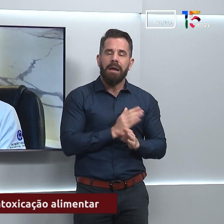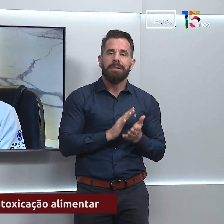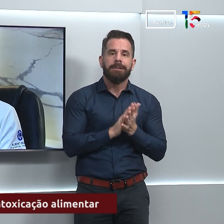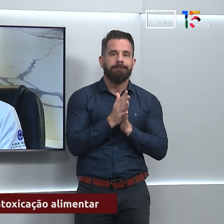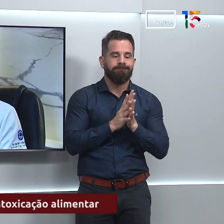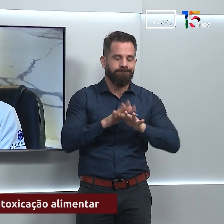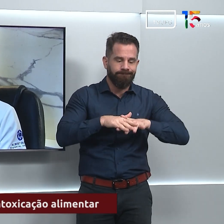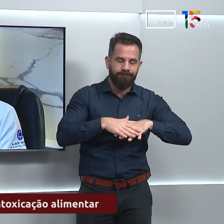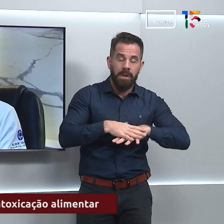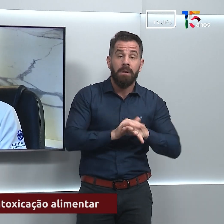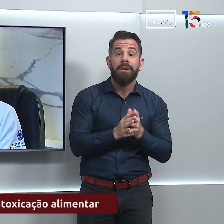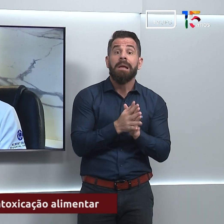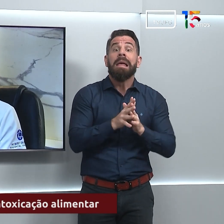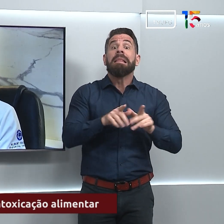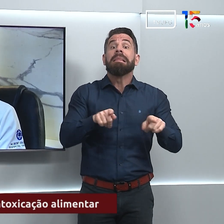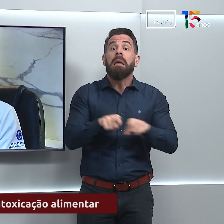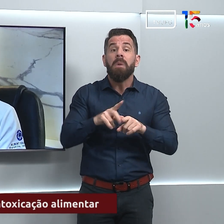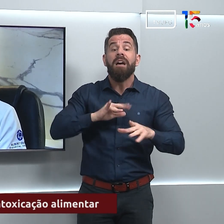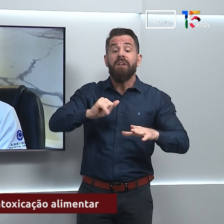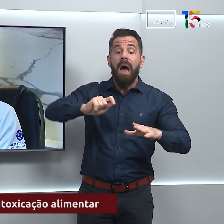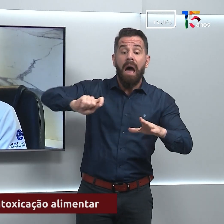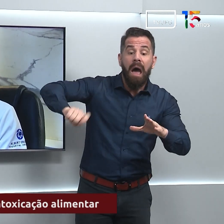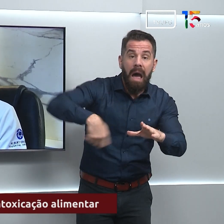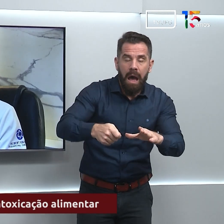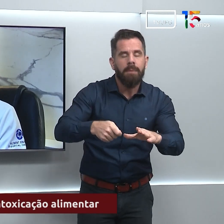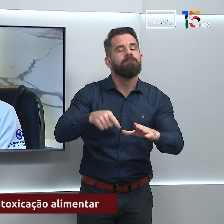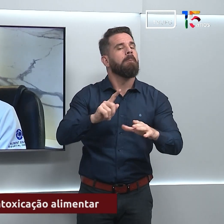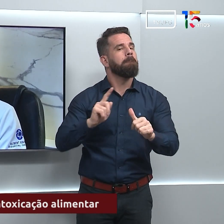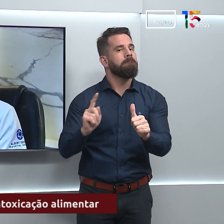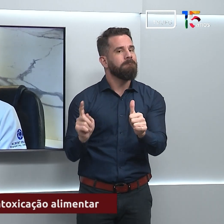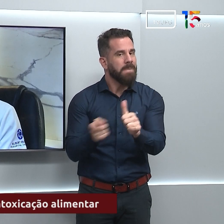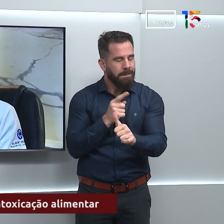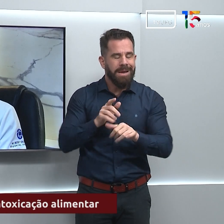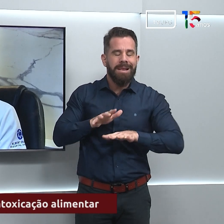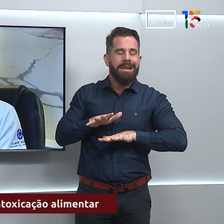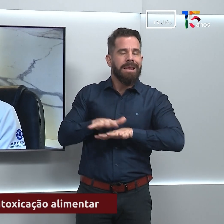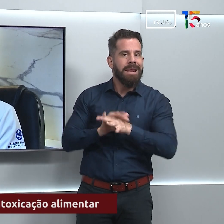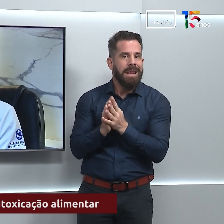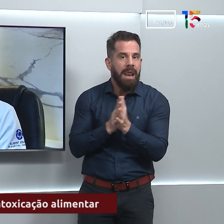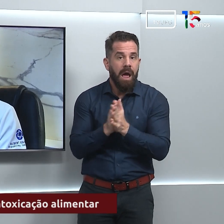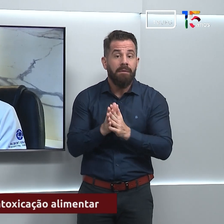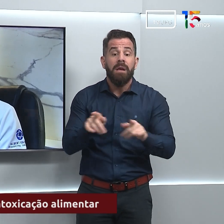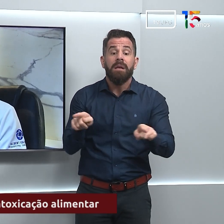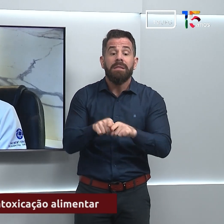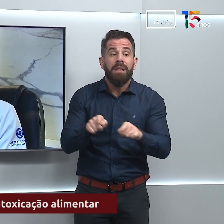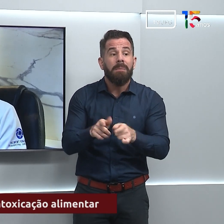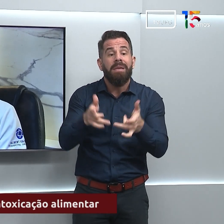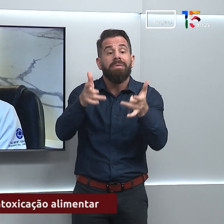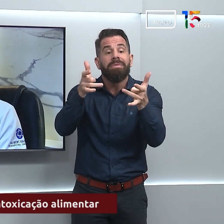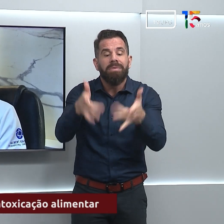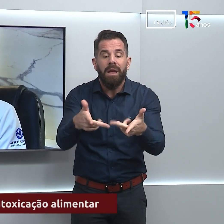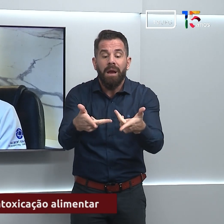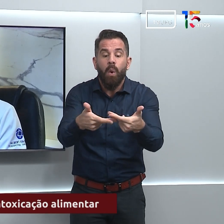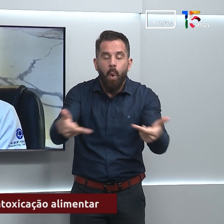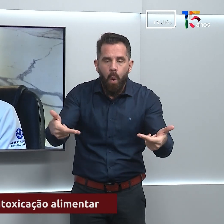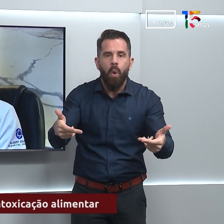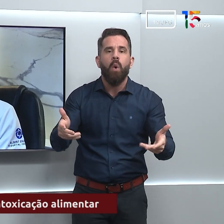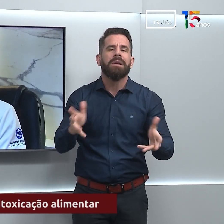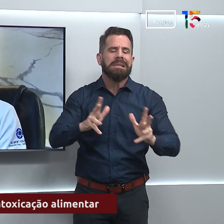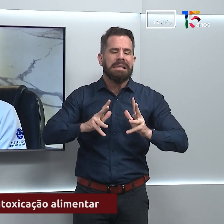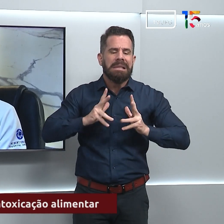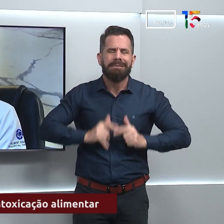vão preparar ou manusear o alimento. Cuidado com a lavagem dos alimentos crus e a